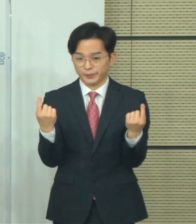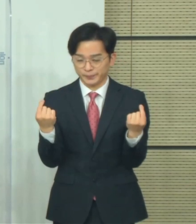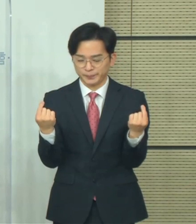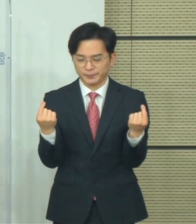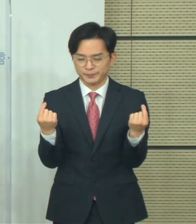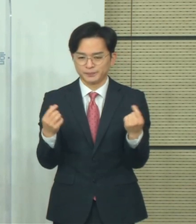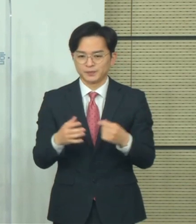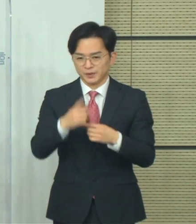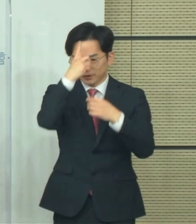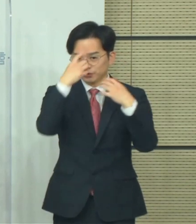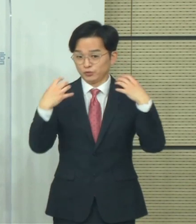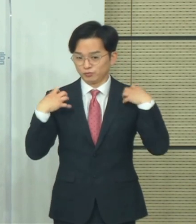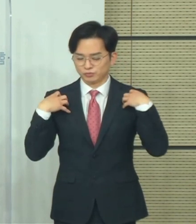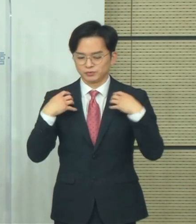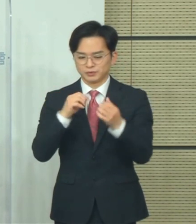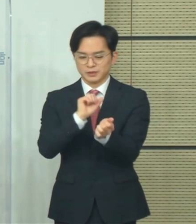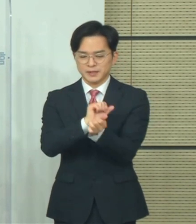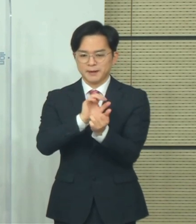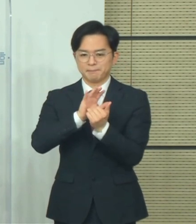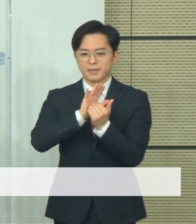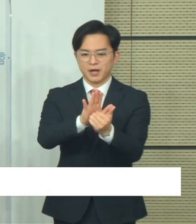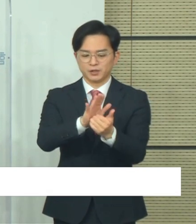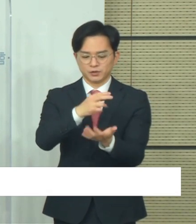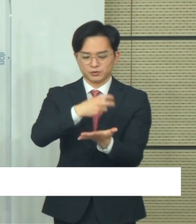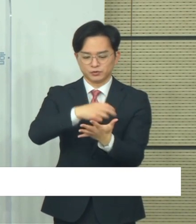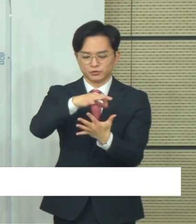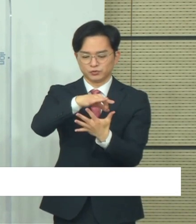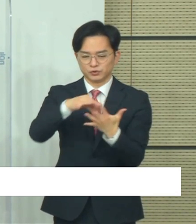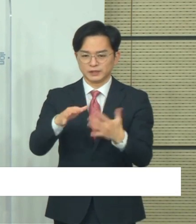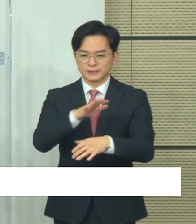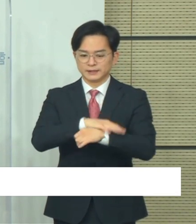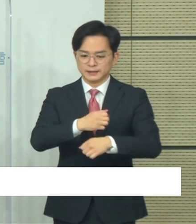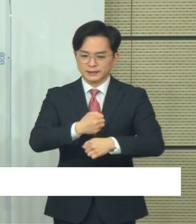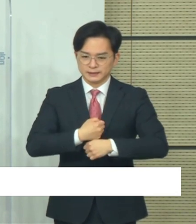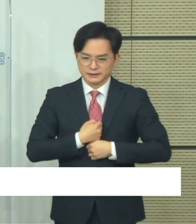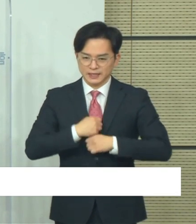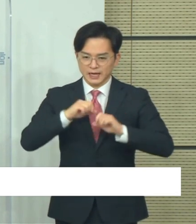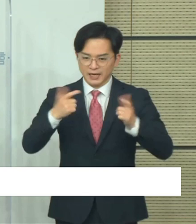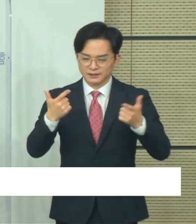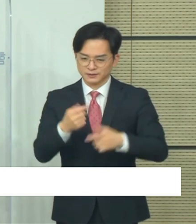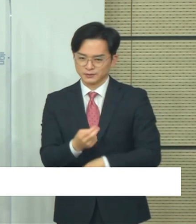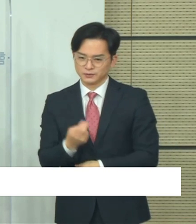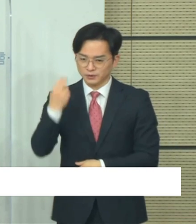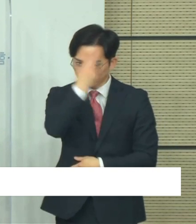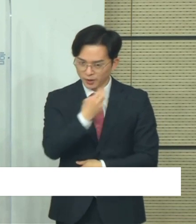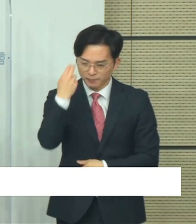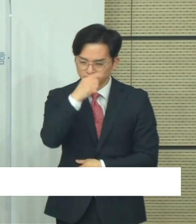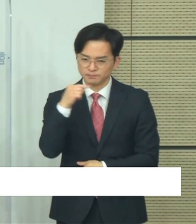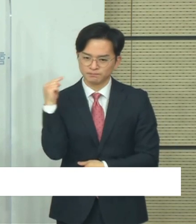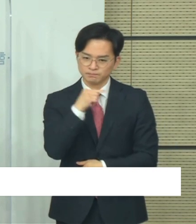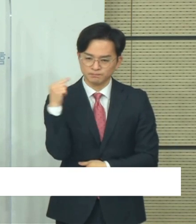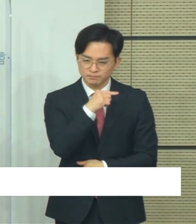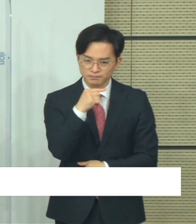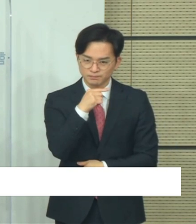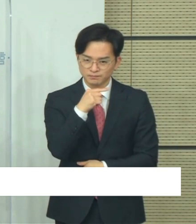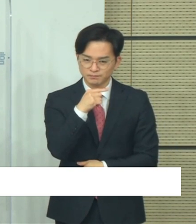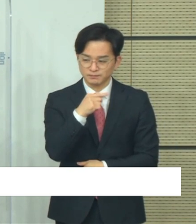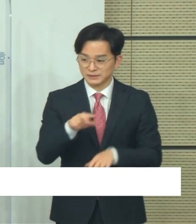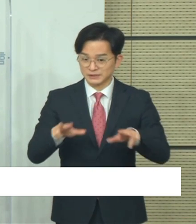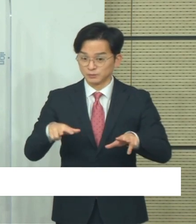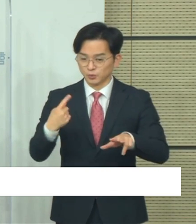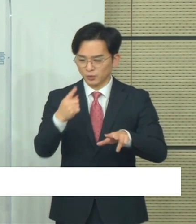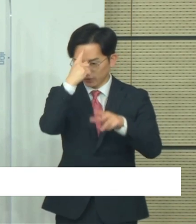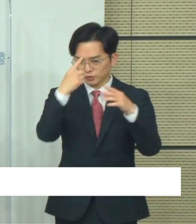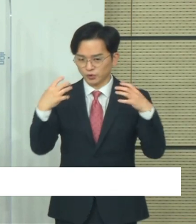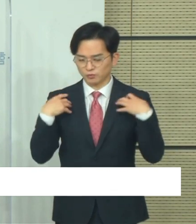정부는 방역수칙이 현장에서 지켜줄 수 있도록 집단 감염, 취약시설에 대한 정부 합동 방역